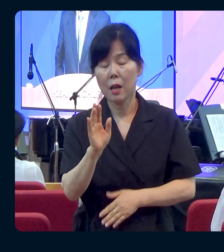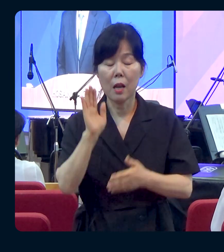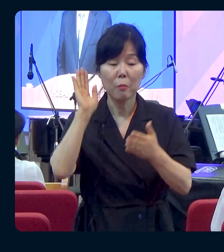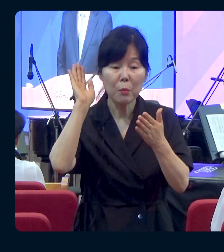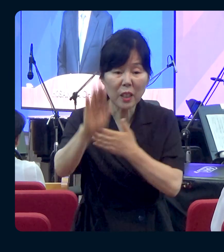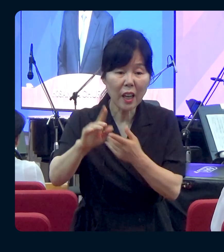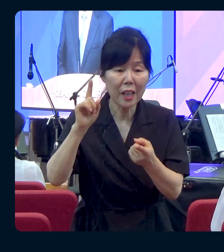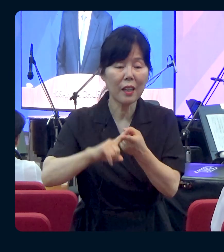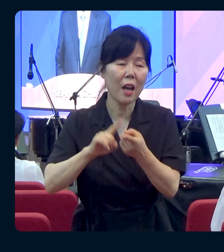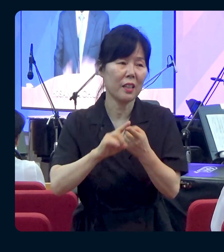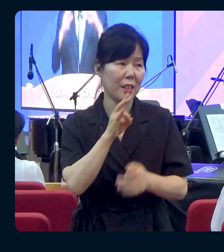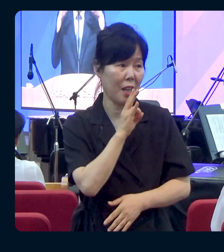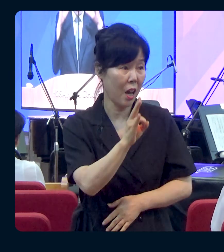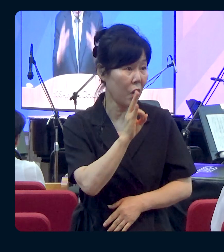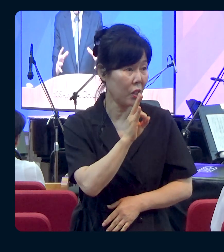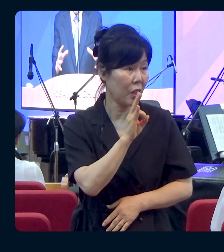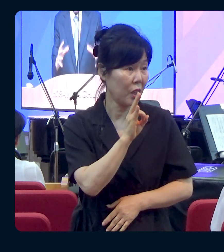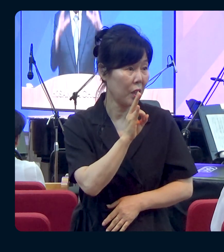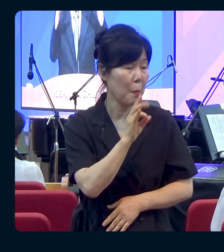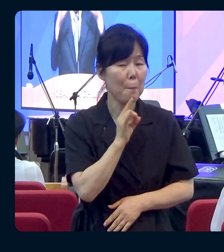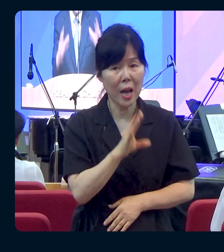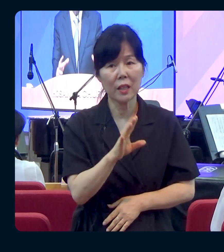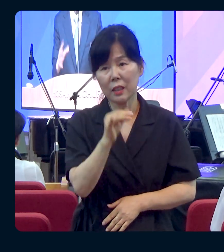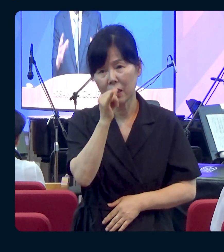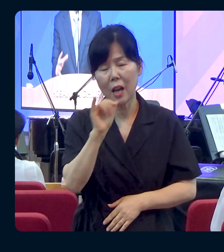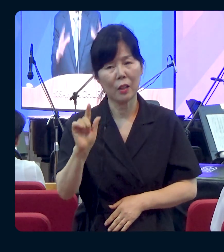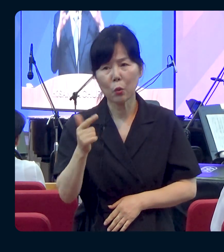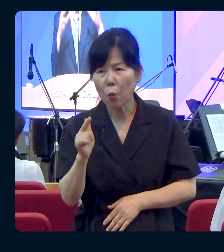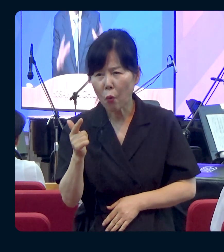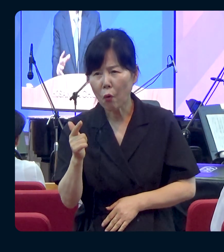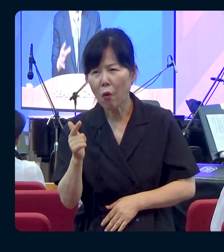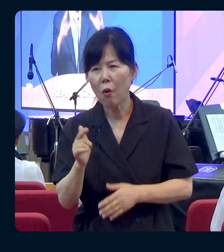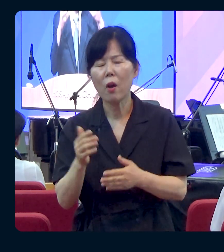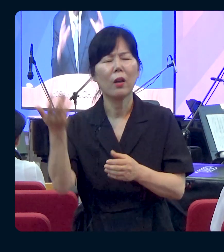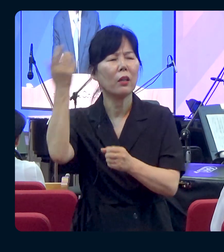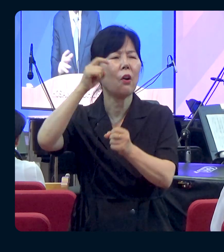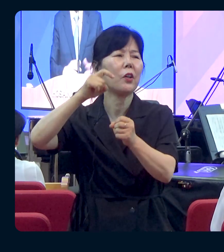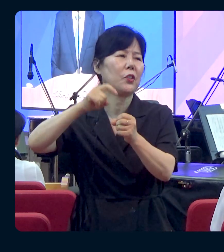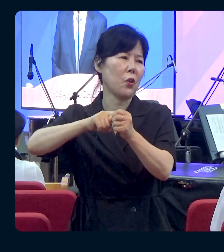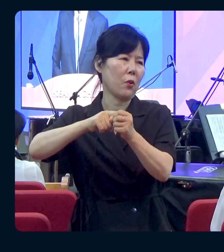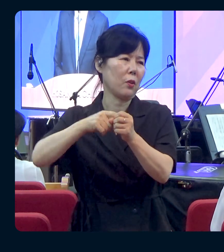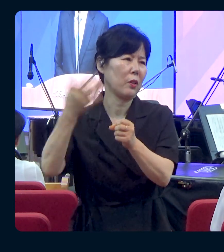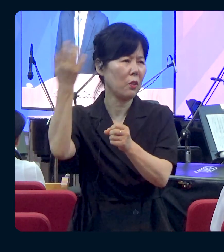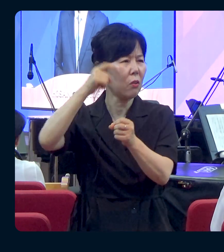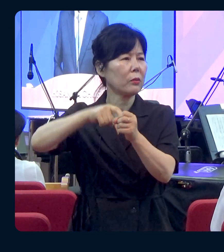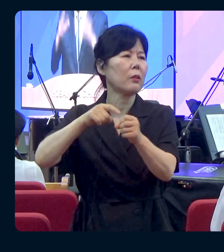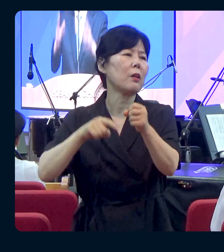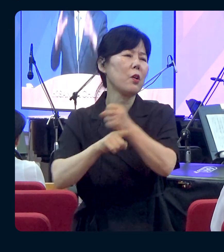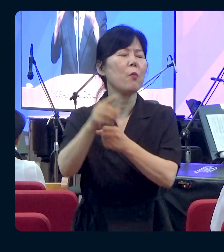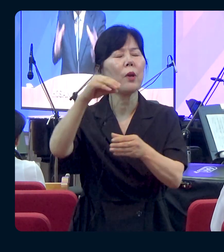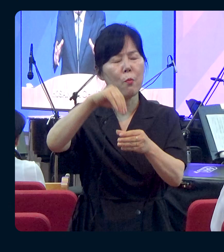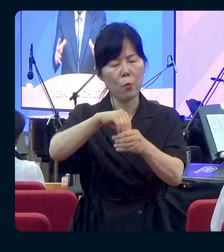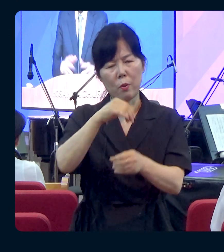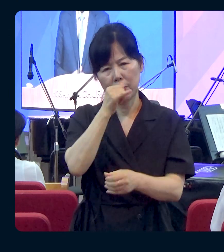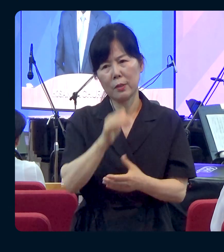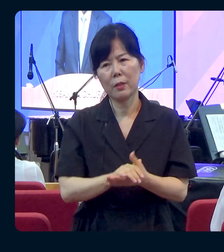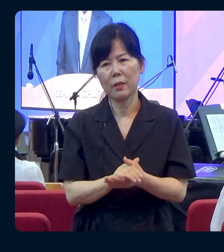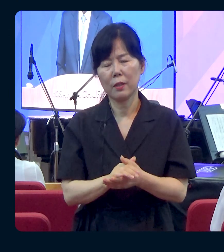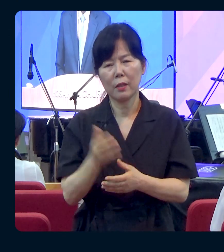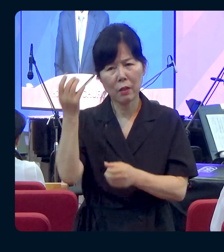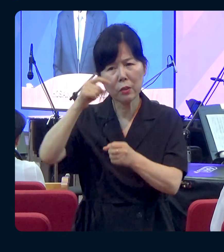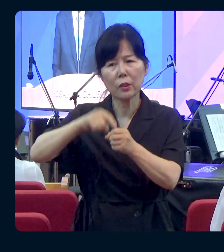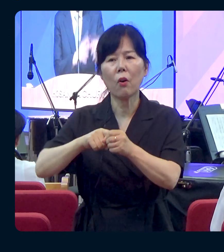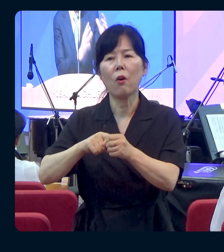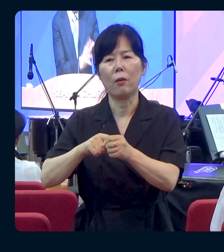미리 맞추는 거기에 의미가 있는 것이 아니라 그 자체에 굉장히 중요한 영적인 뜻이 있어요. 영적인